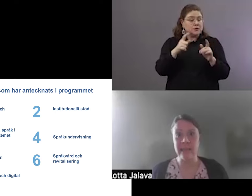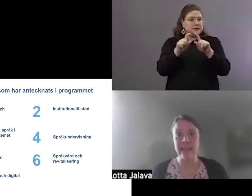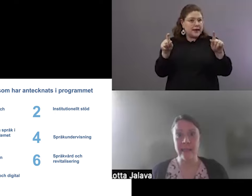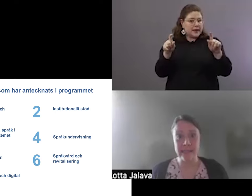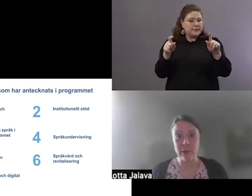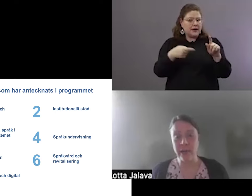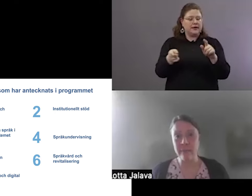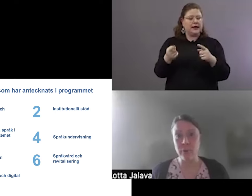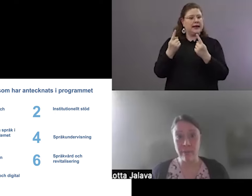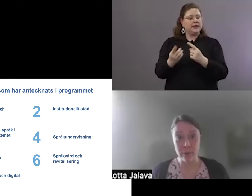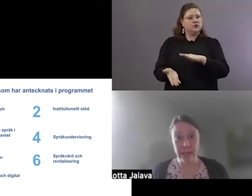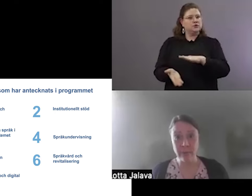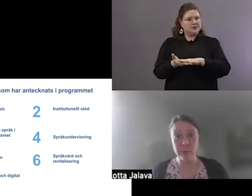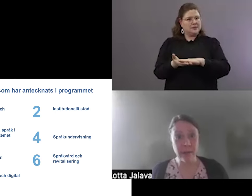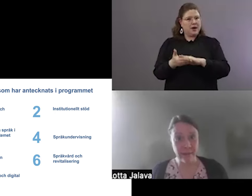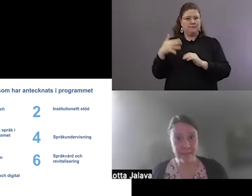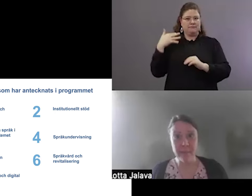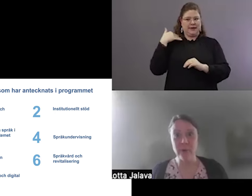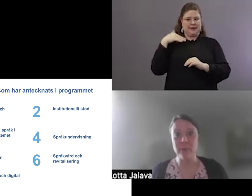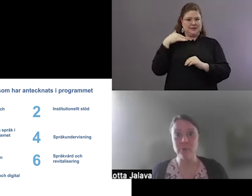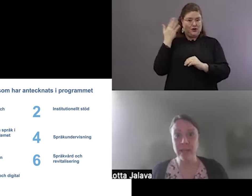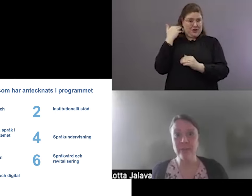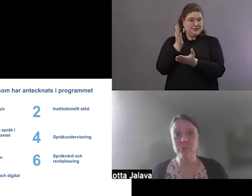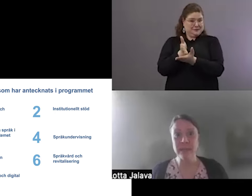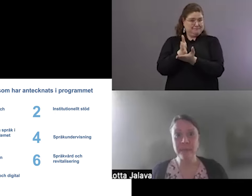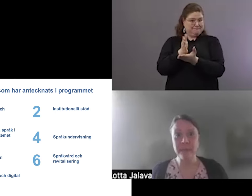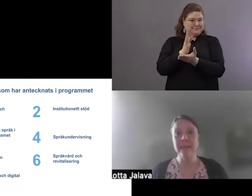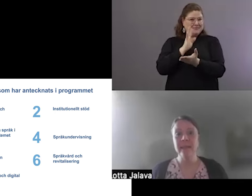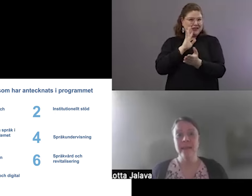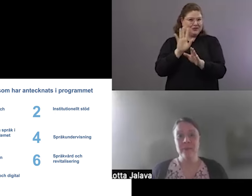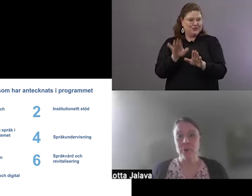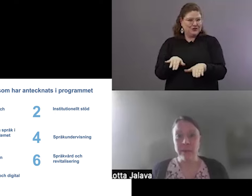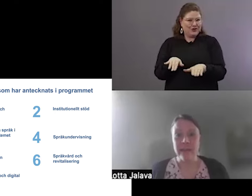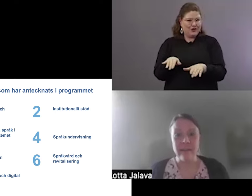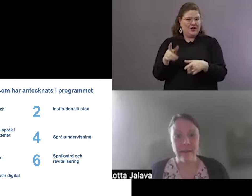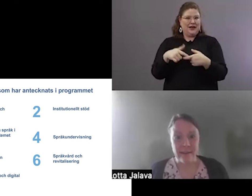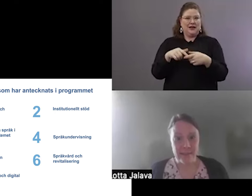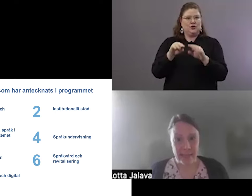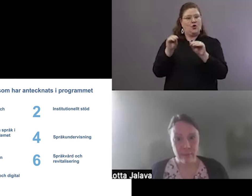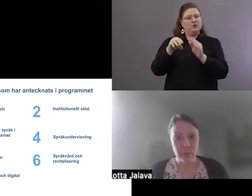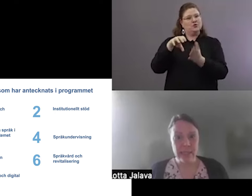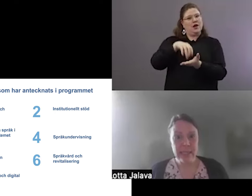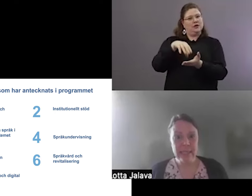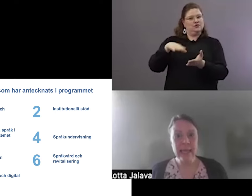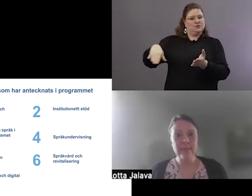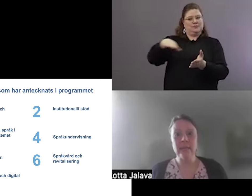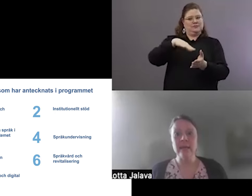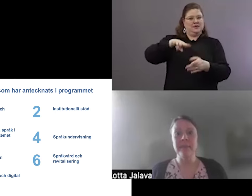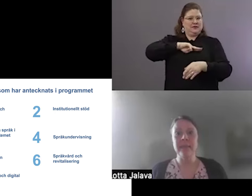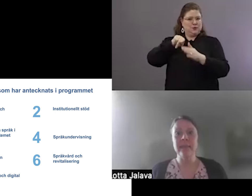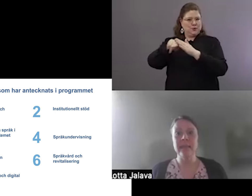erityisasemassa, mistä Irja Seilolan puheenvuoro tänään kuultiin aikaisemminkin Opetushallituksen toiminnan alaaseen. Mutta sitten